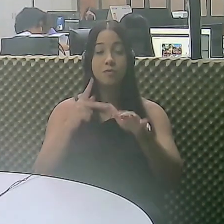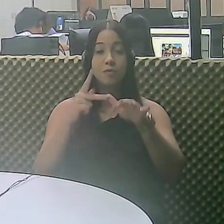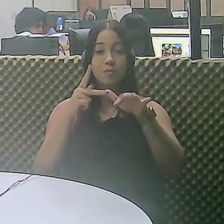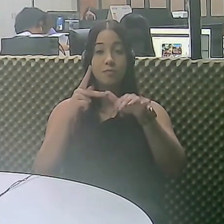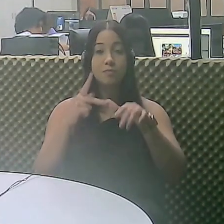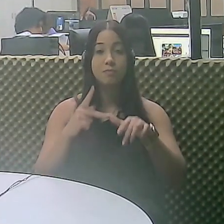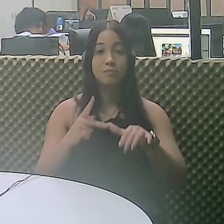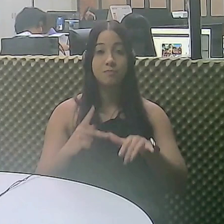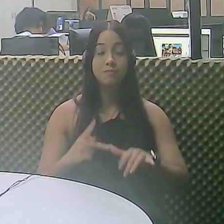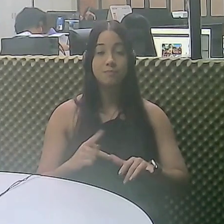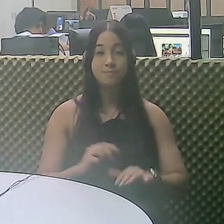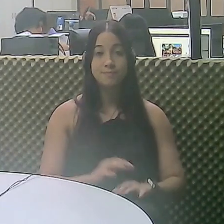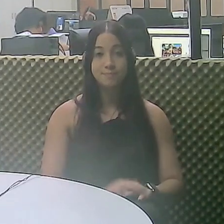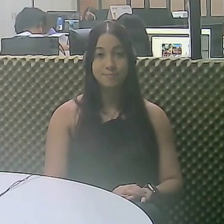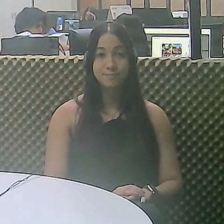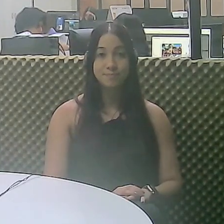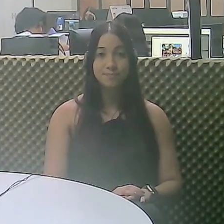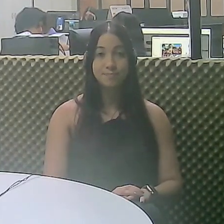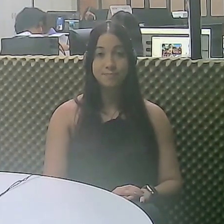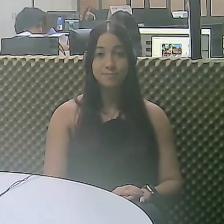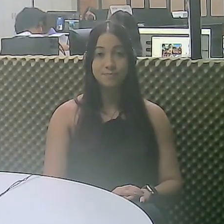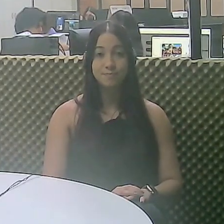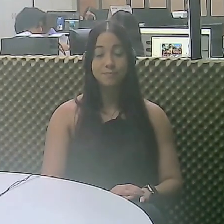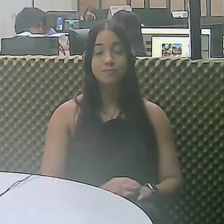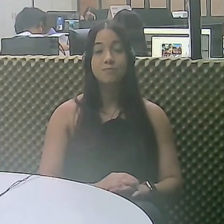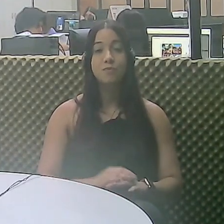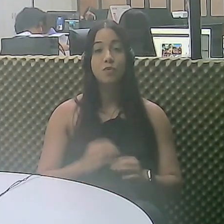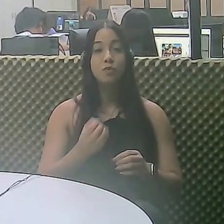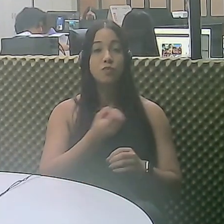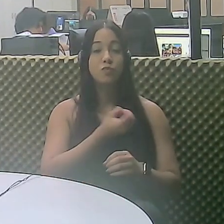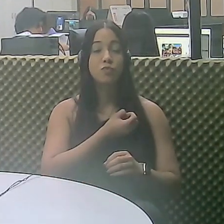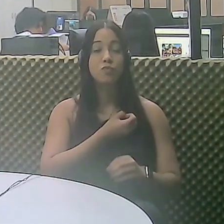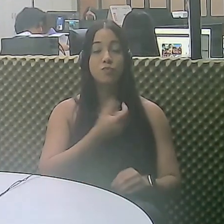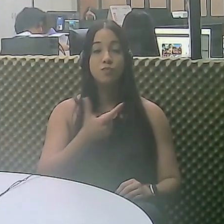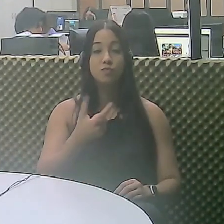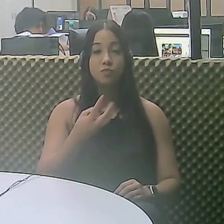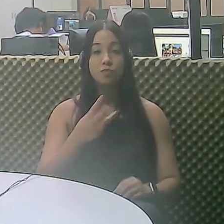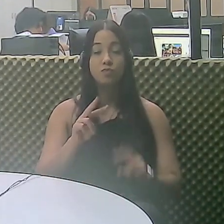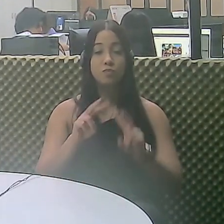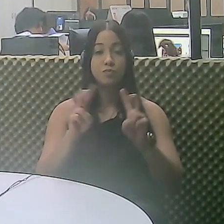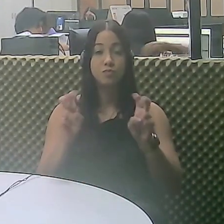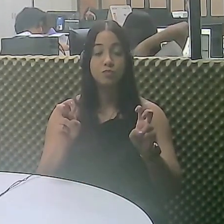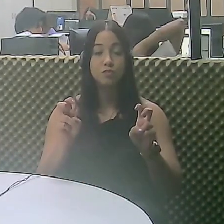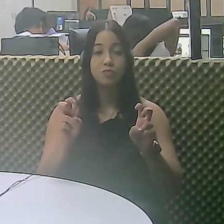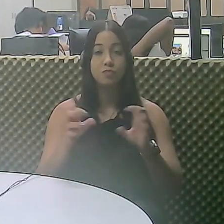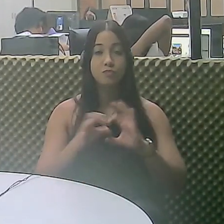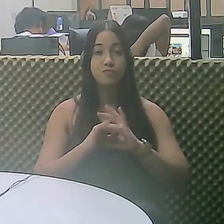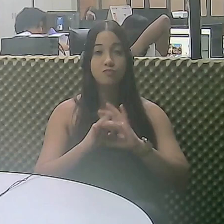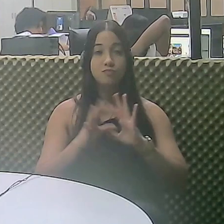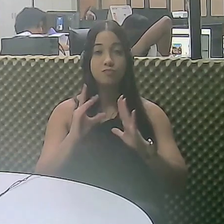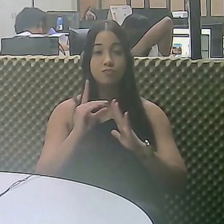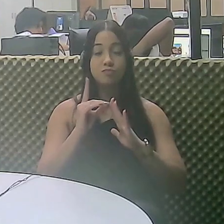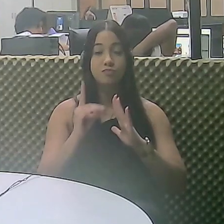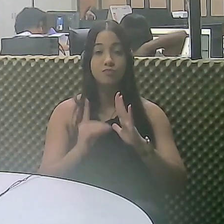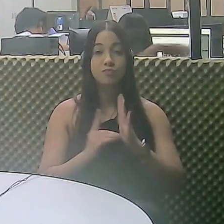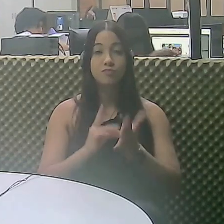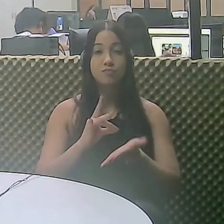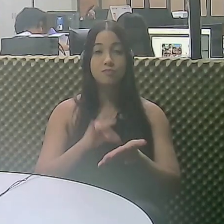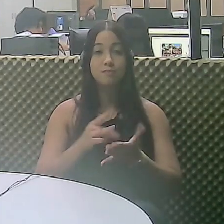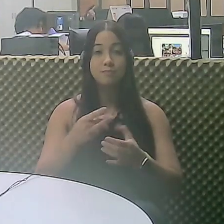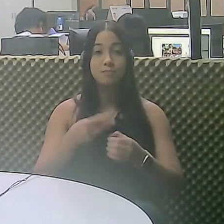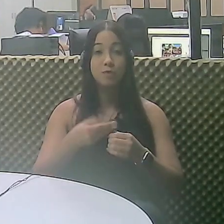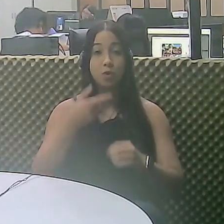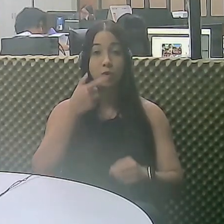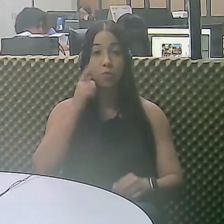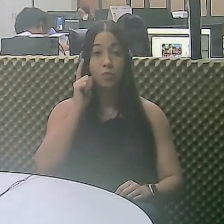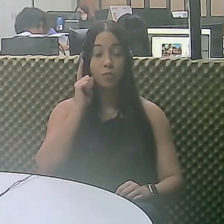Uberlândia a prod daub a portaria número 23 que trata do assunto está disponível no Diário Oficial do Município de